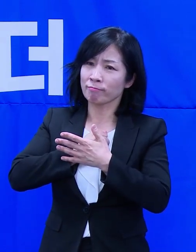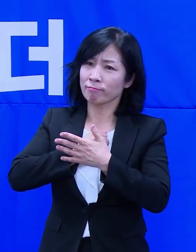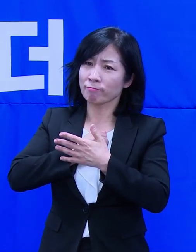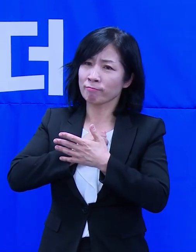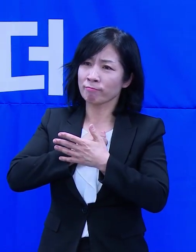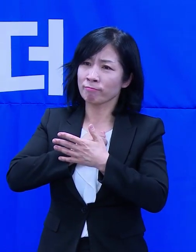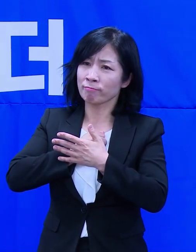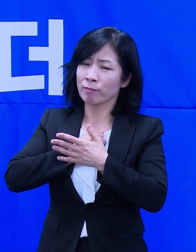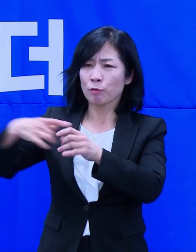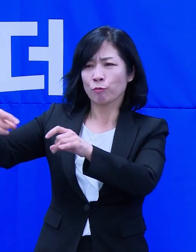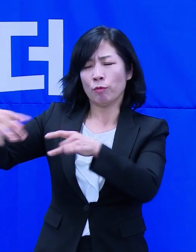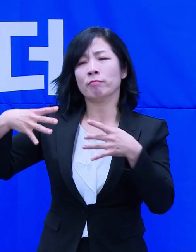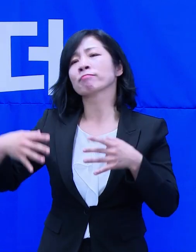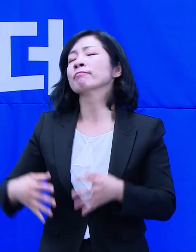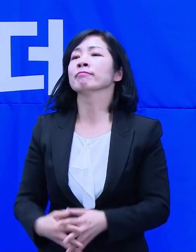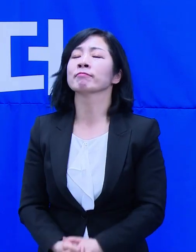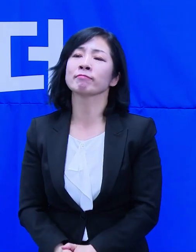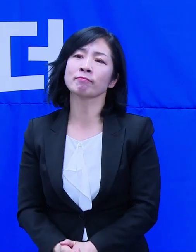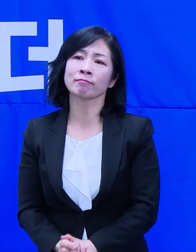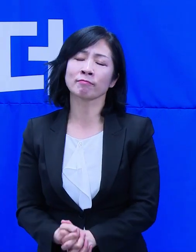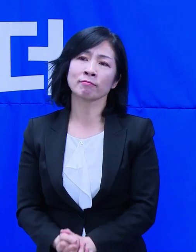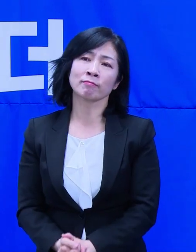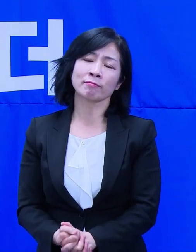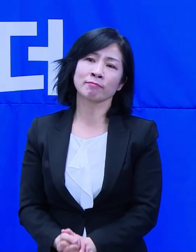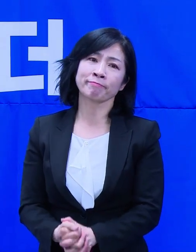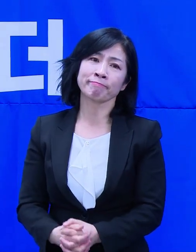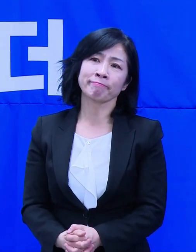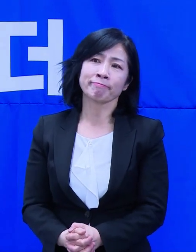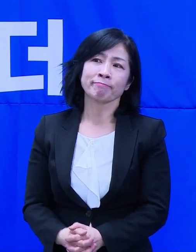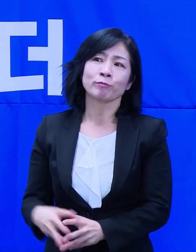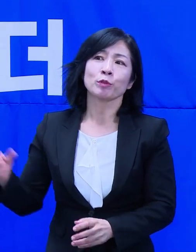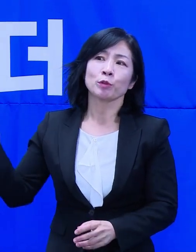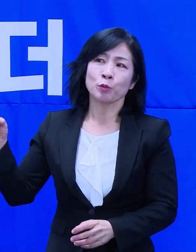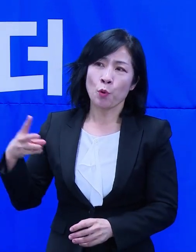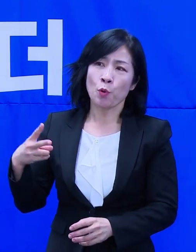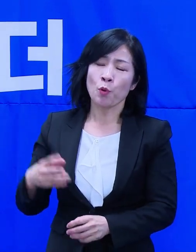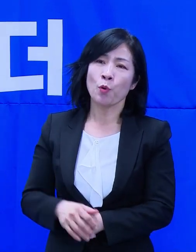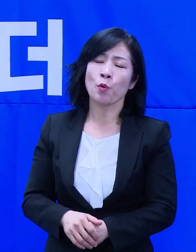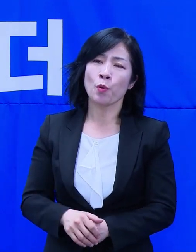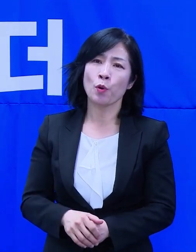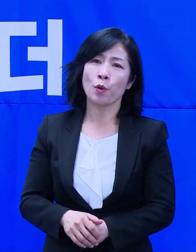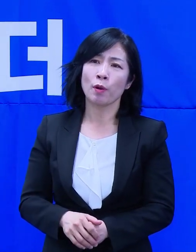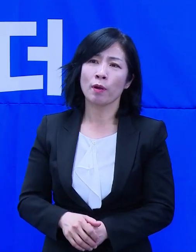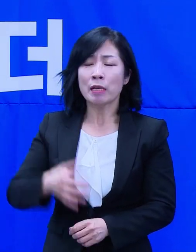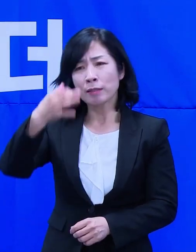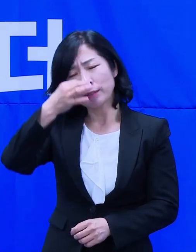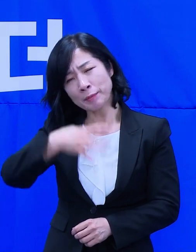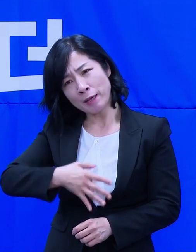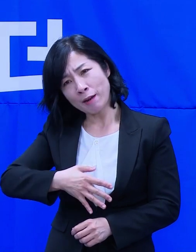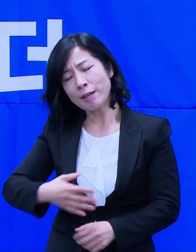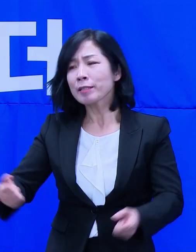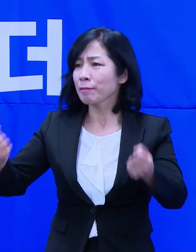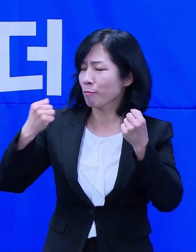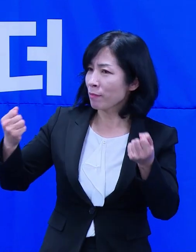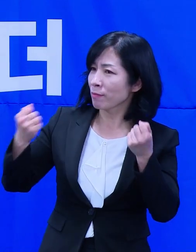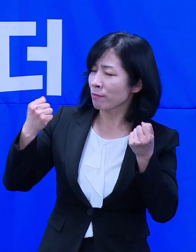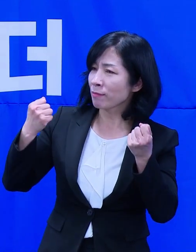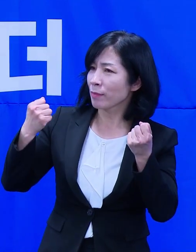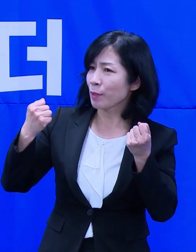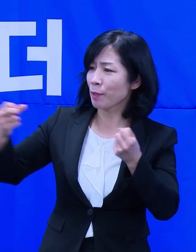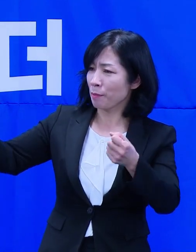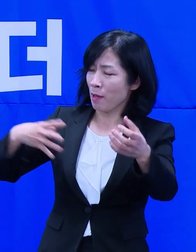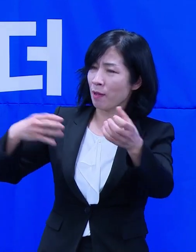알아차린 것처럼 그렇게 느껴졌습니다. 그리고 나서는 한동안은 예, 힘들지? 힘내셔?